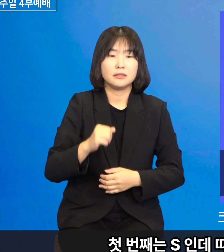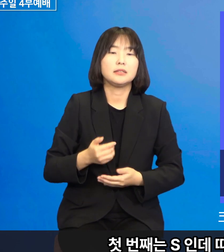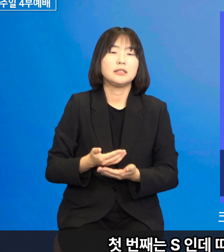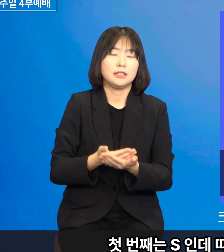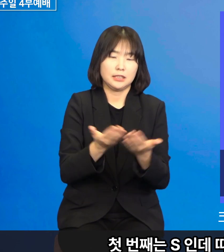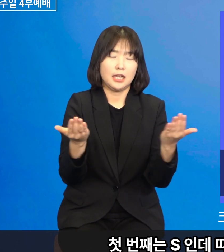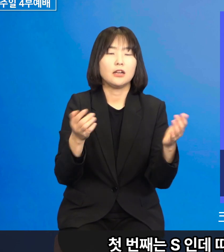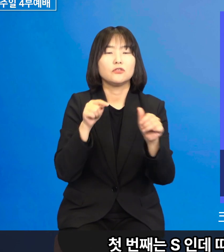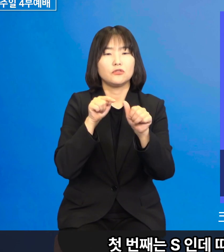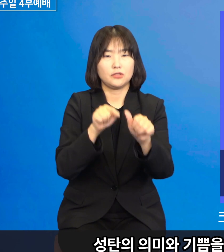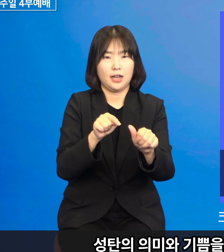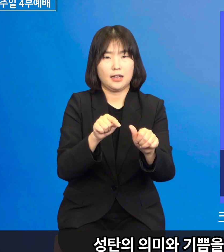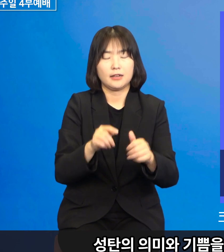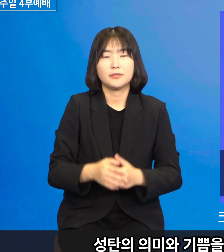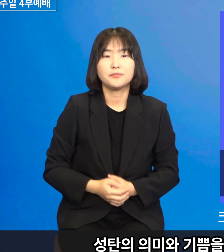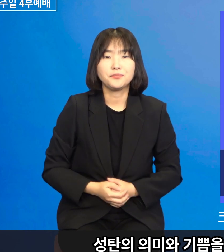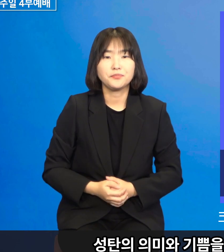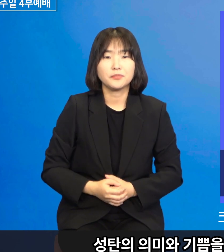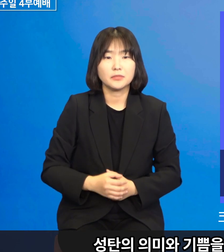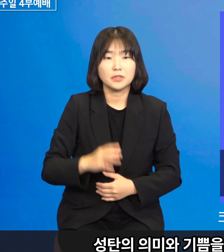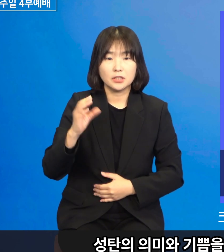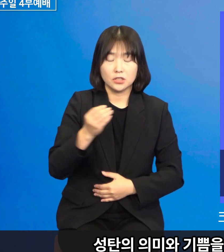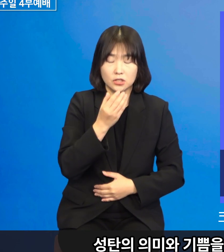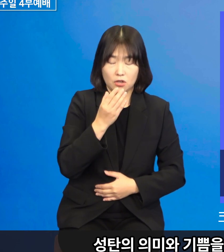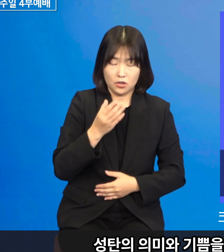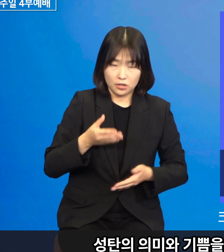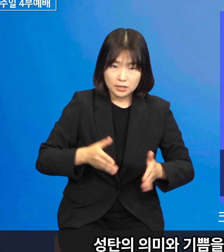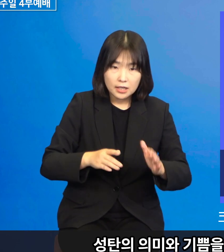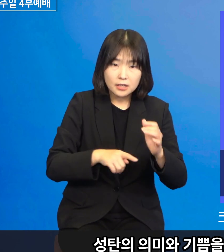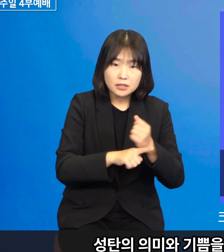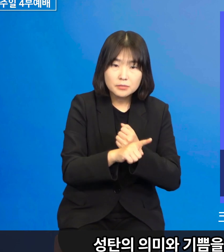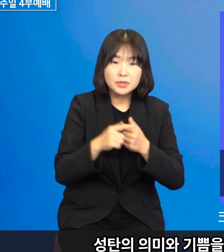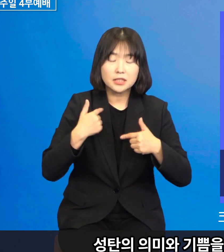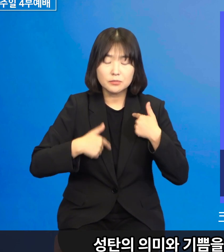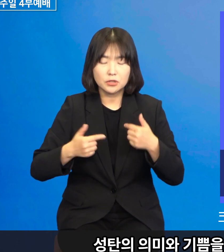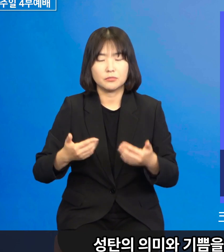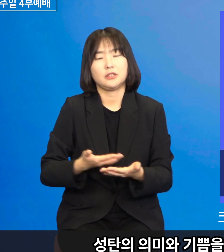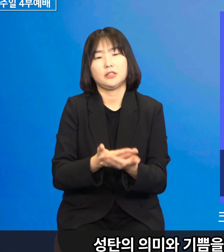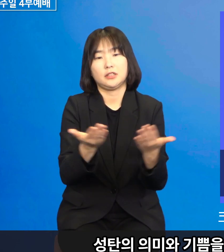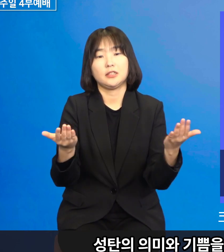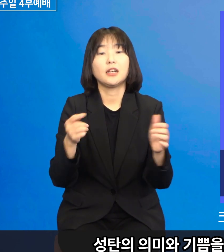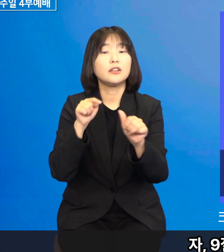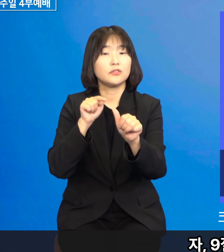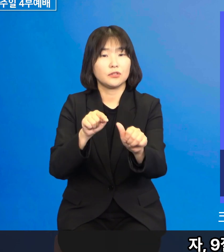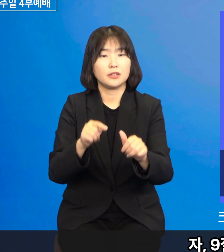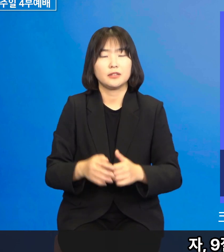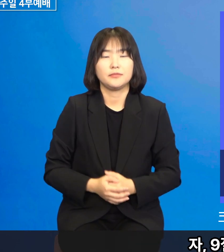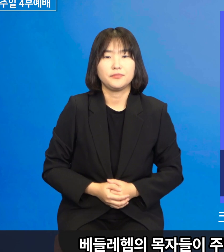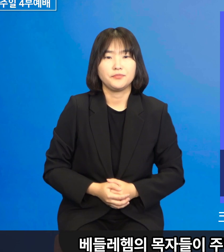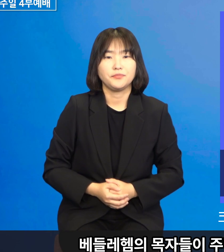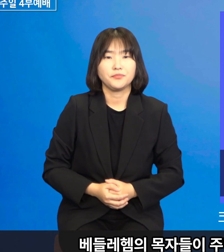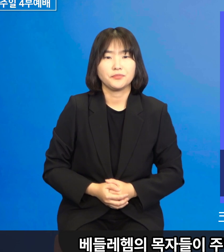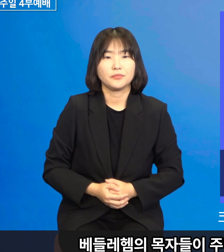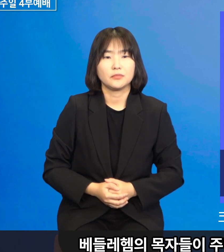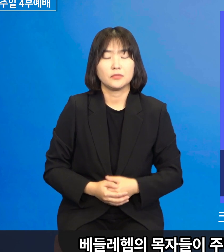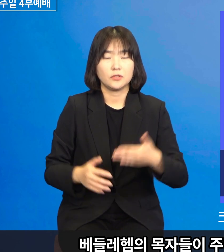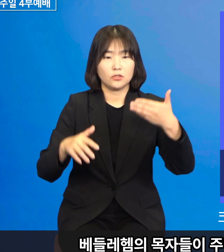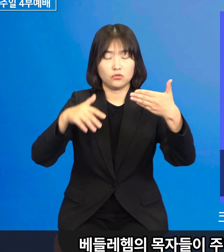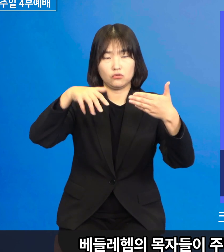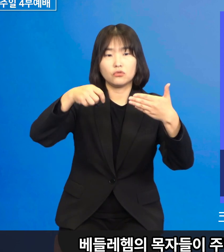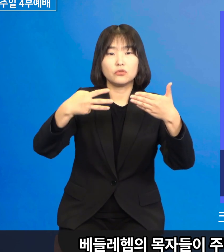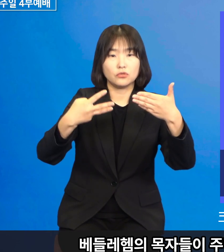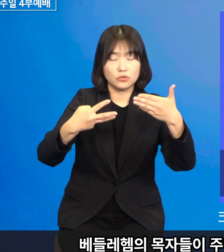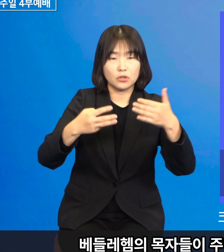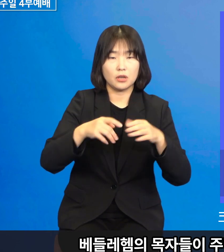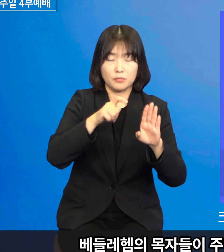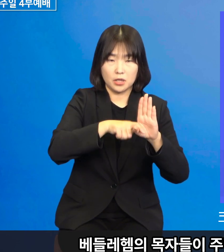나누라. 성탄의 의미와 기쁨을 쉐어, 나누는 것입니다. 자, 9절에 보면 베들레헴의 목자들이